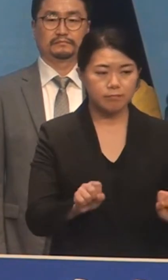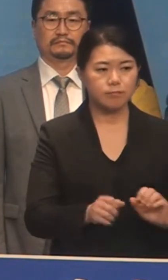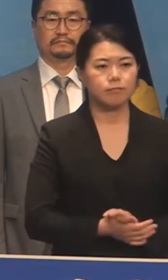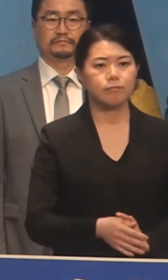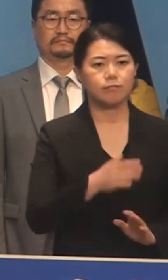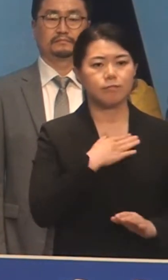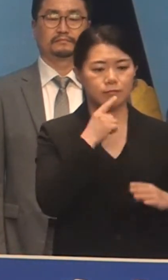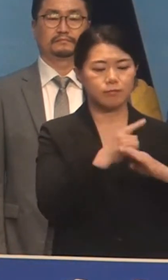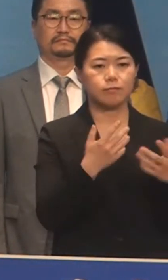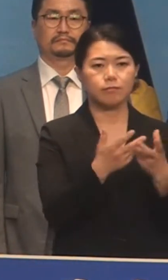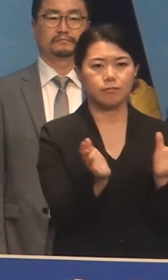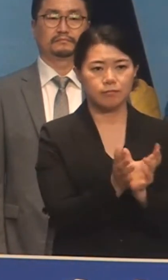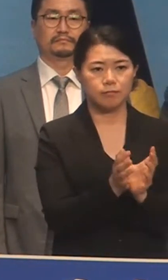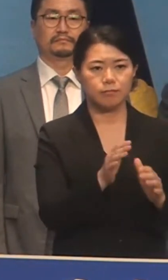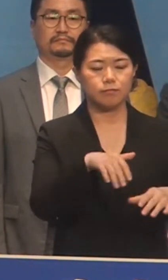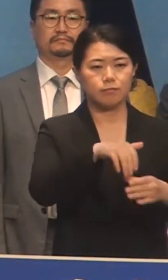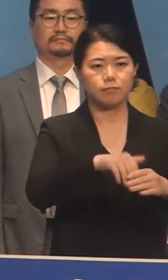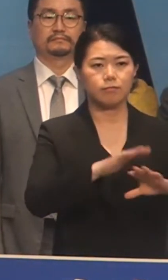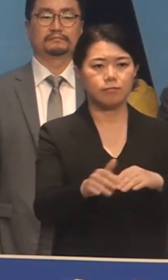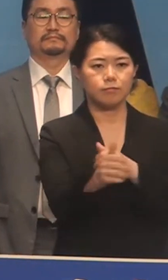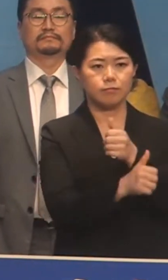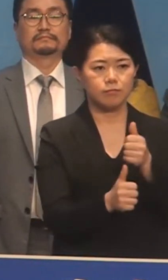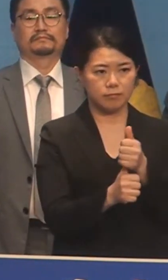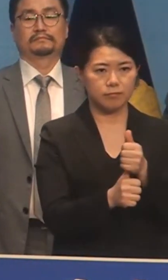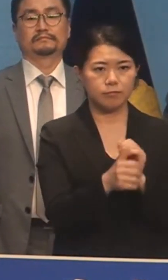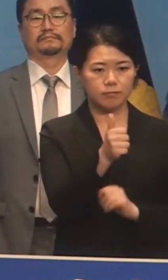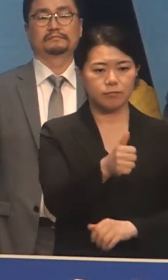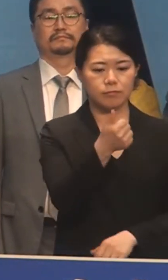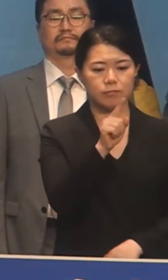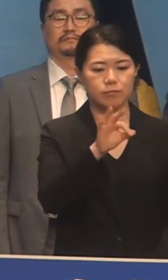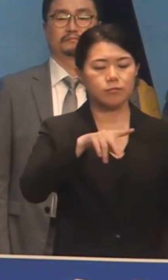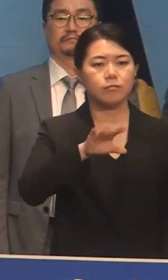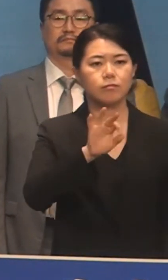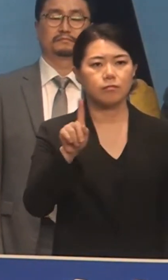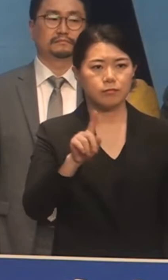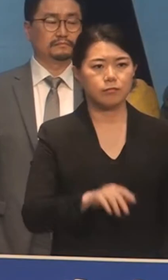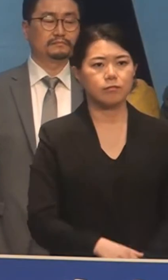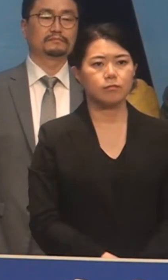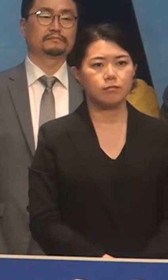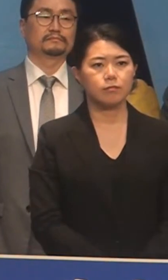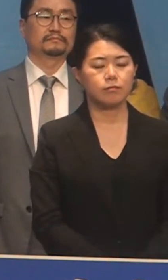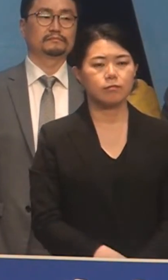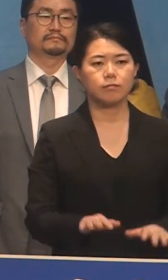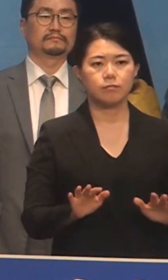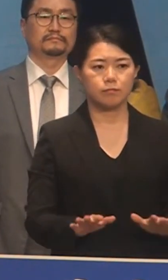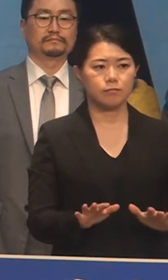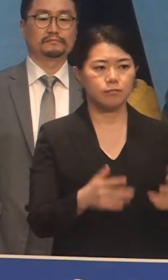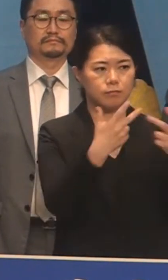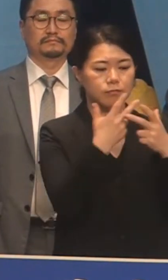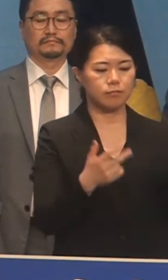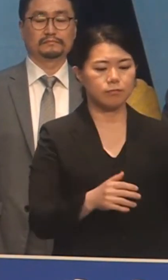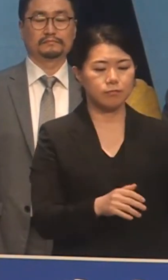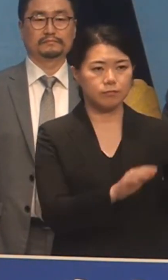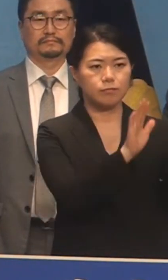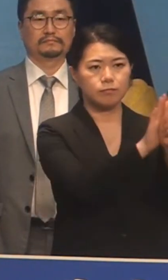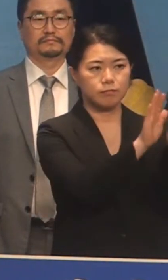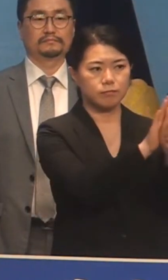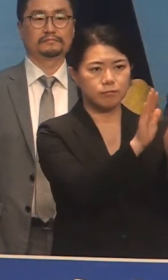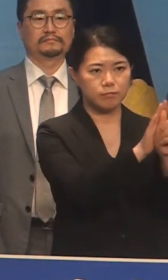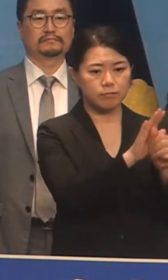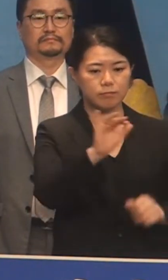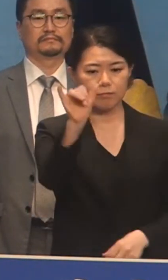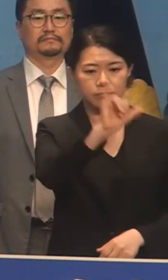안녕하십니까. 저는 더불어민주당 선대위과학기술혁신위원회 위원장 황정아입니다. 저희는 오늘 이재명 후보를